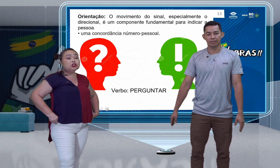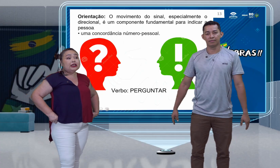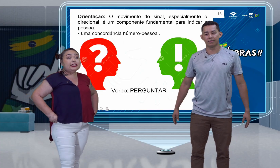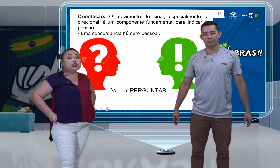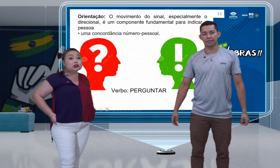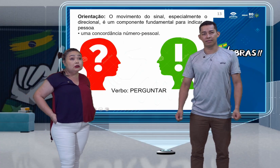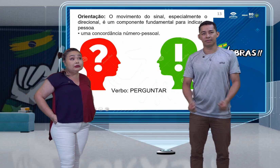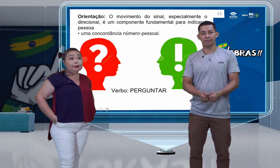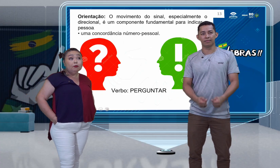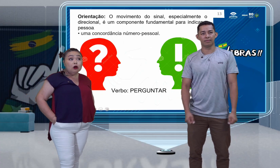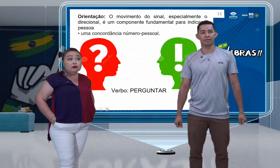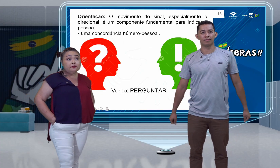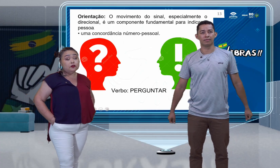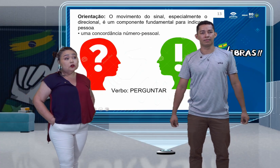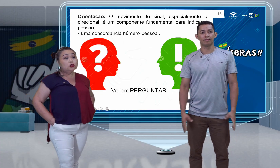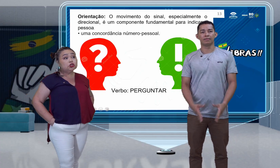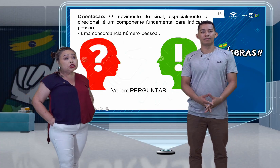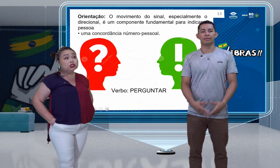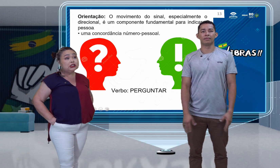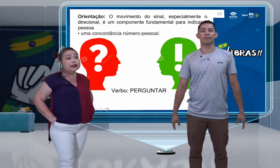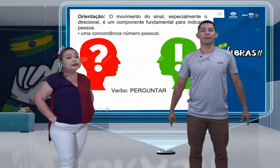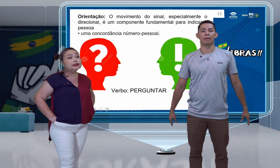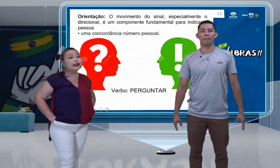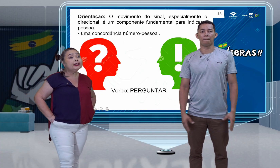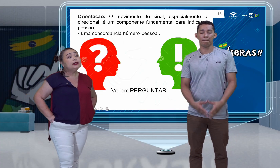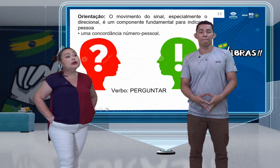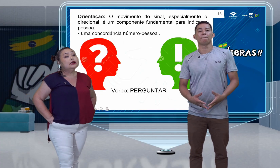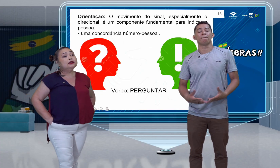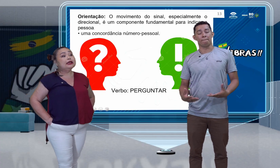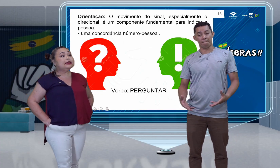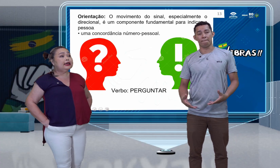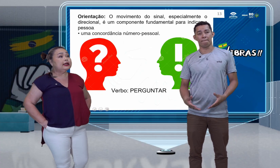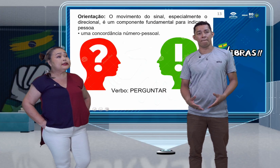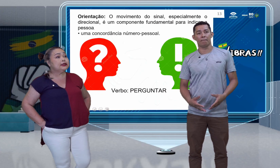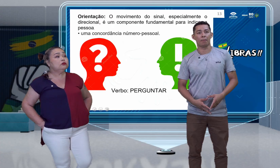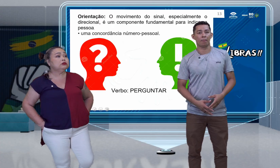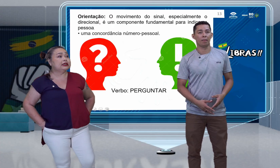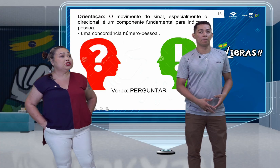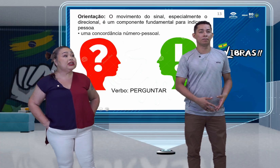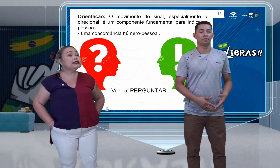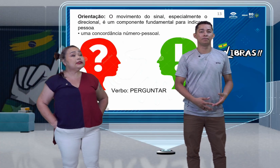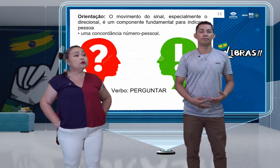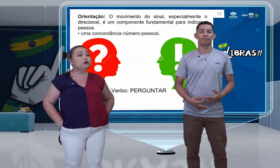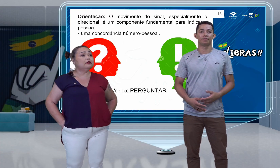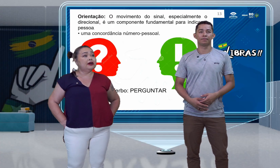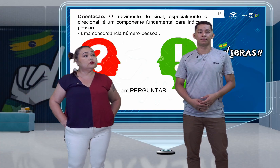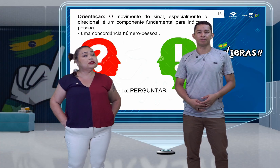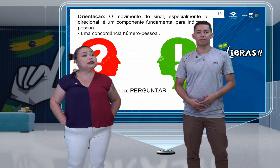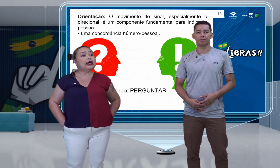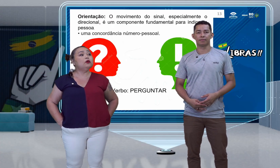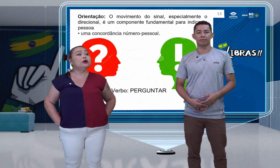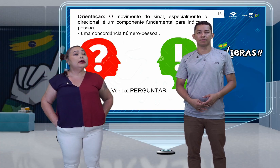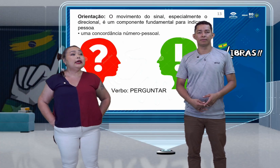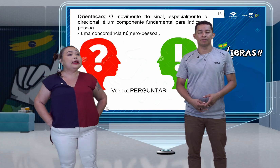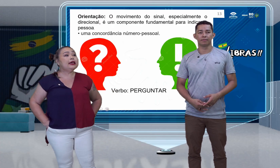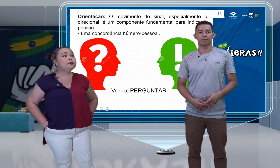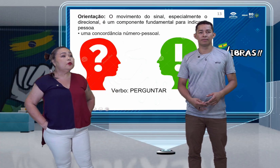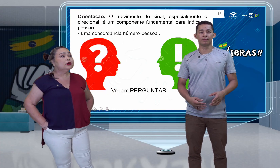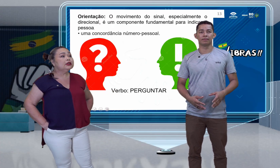na questão da morfologia, né? Nessa relação da direção do que eu faço o sinal, ele é importante